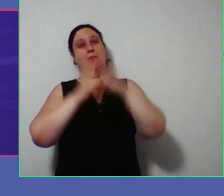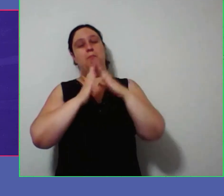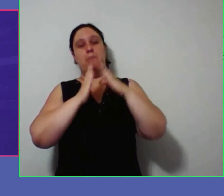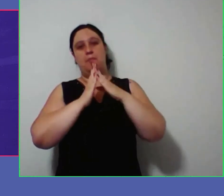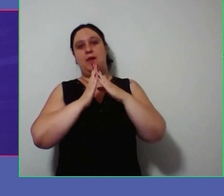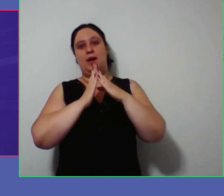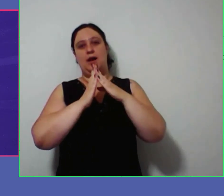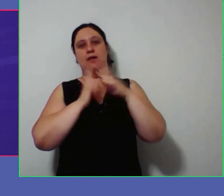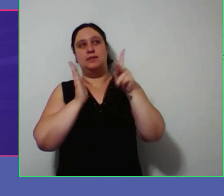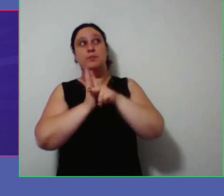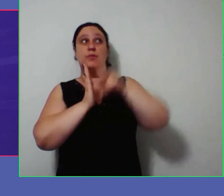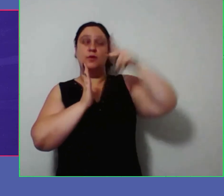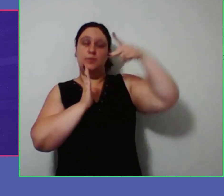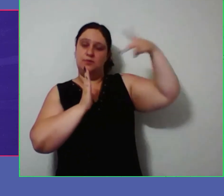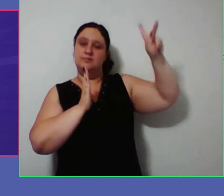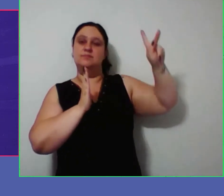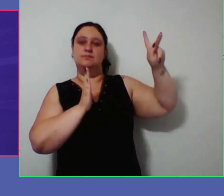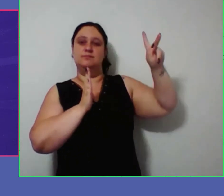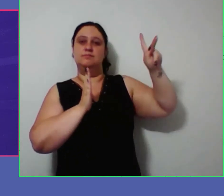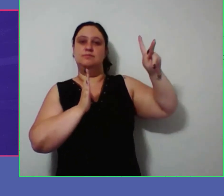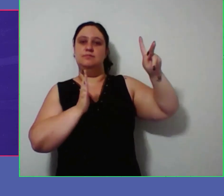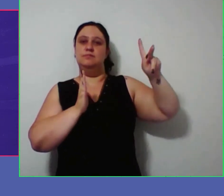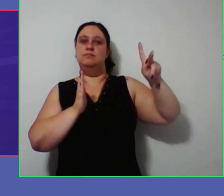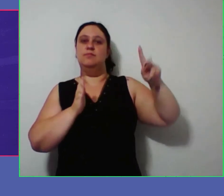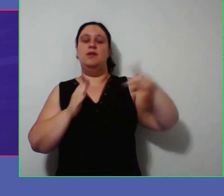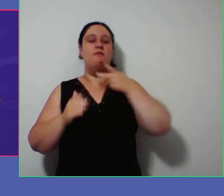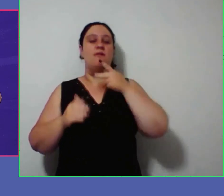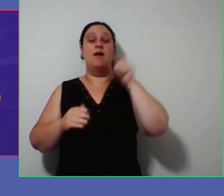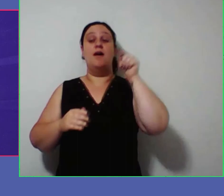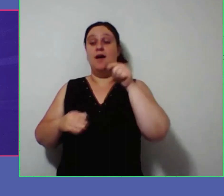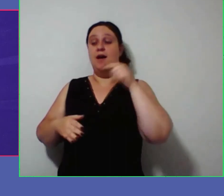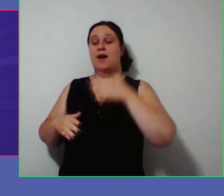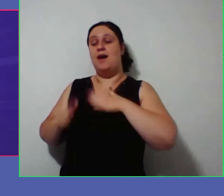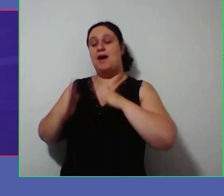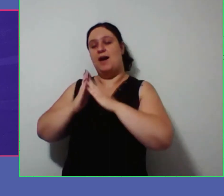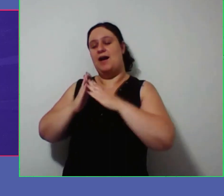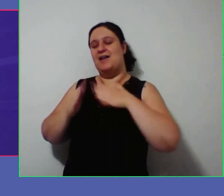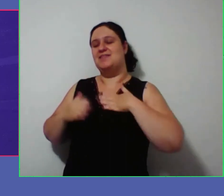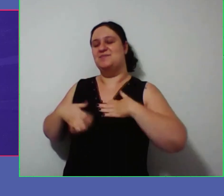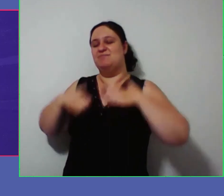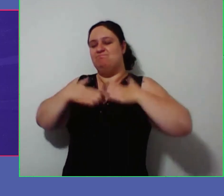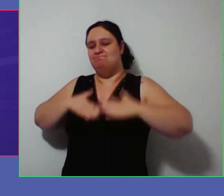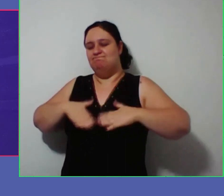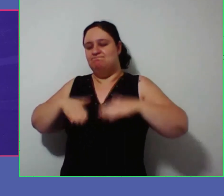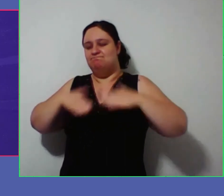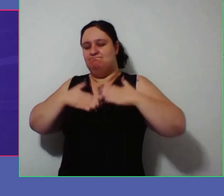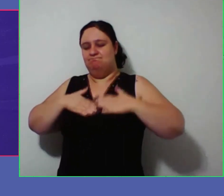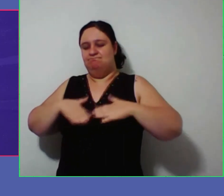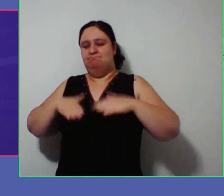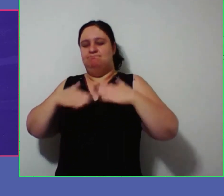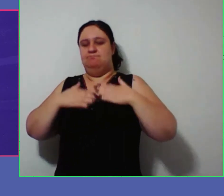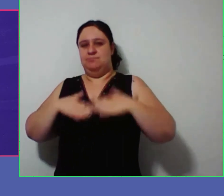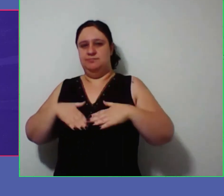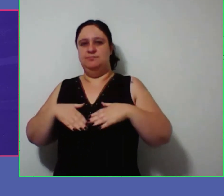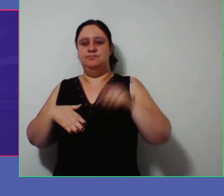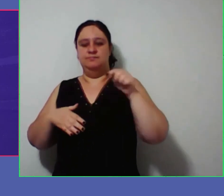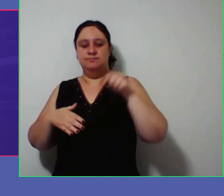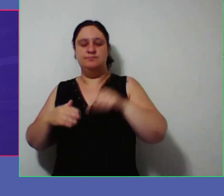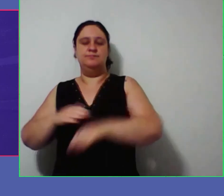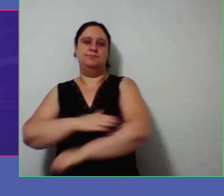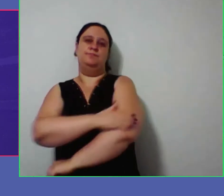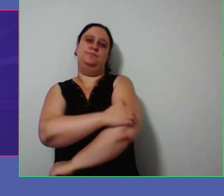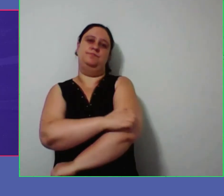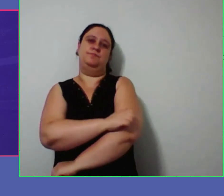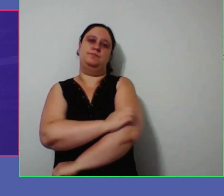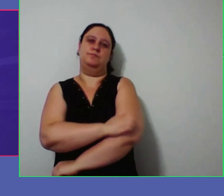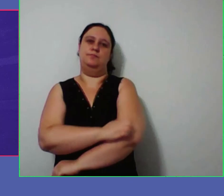casa, onde eu tenho descanso, onde eu me sinto em casa. Irmãos, é disso que Cristo quer fazer para Deus,